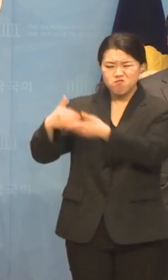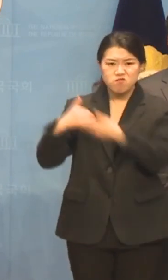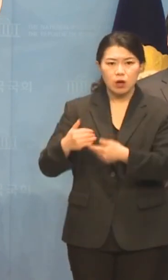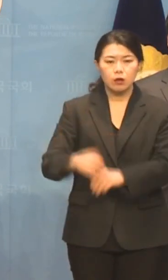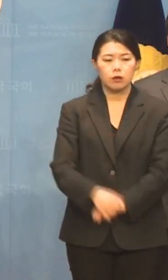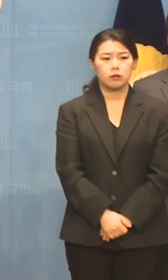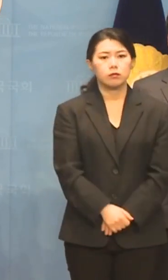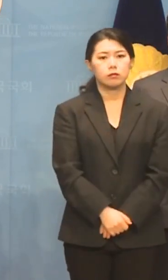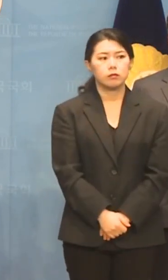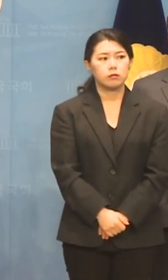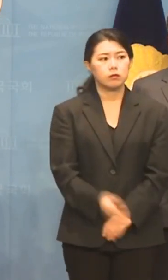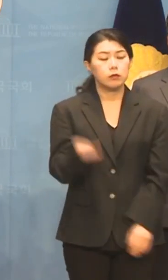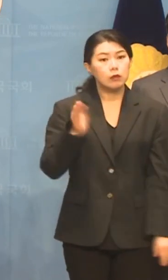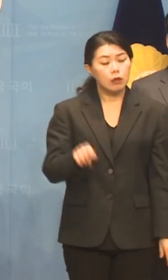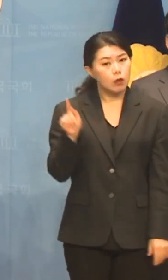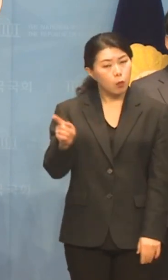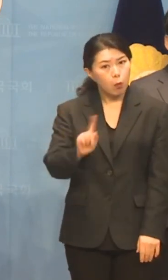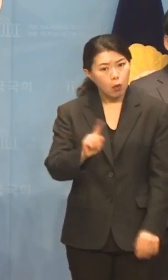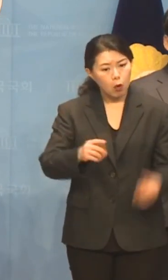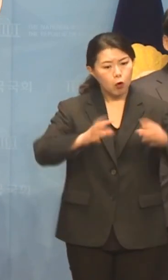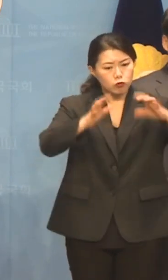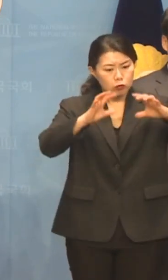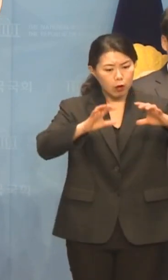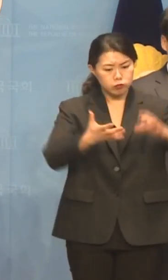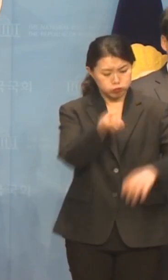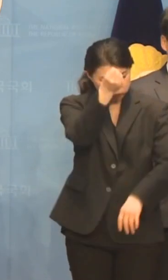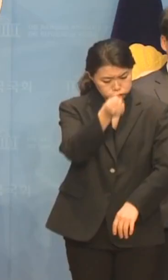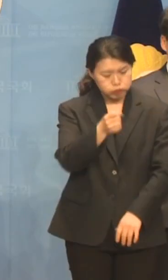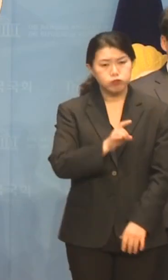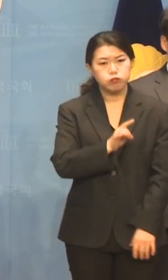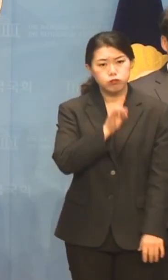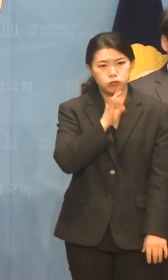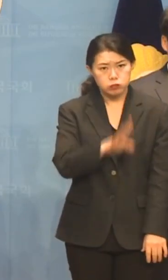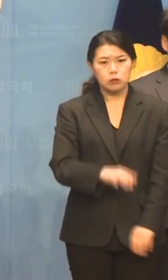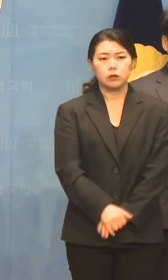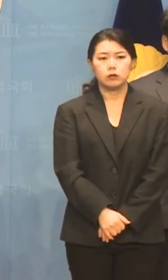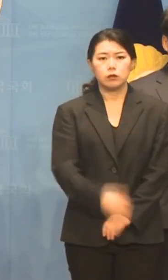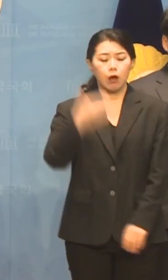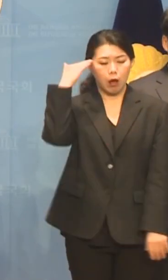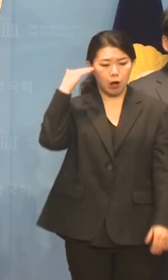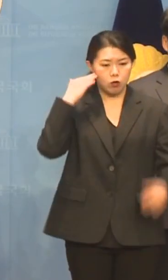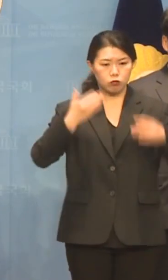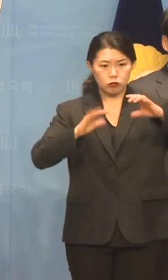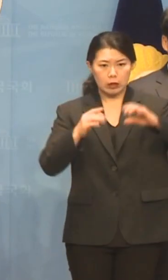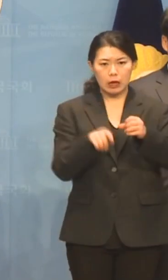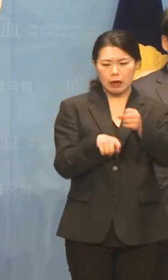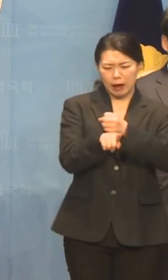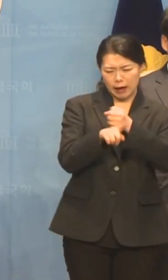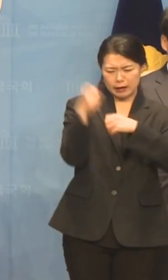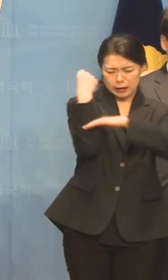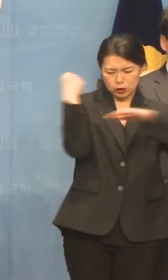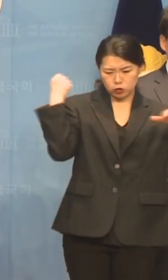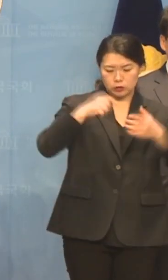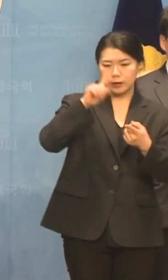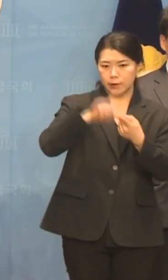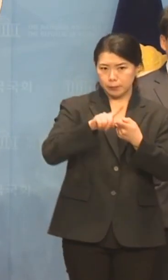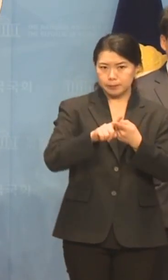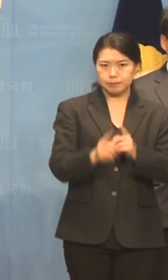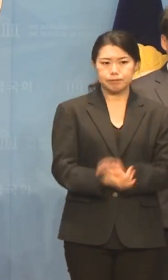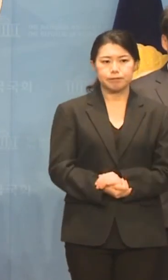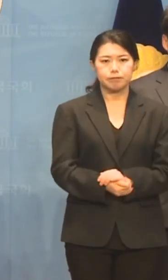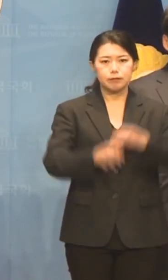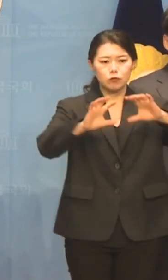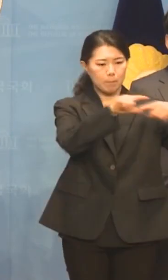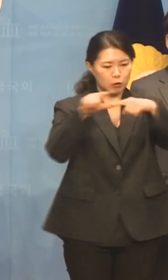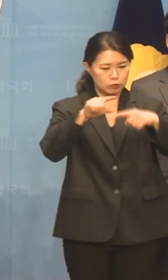있다. 그런데 이는 국가의 주권에 해당하는 것으로 한국은 과학적 기준에 따른